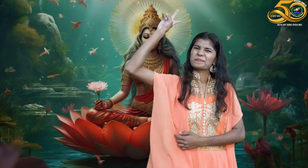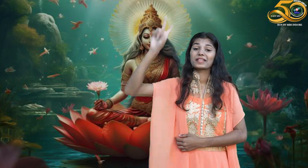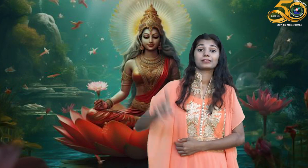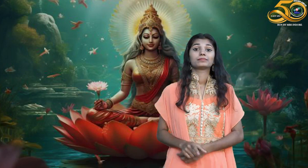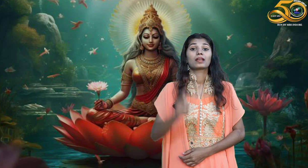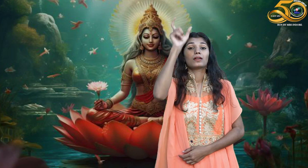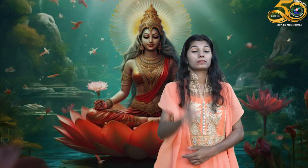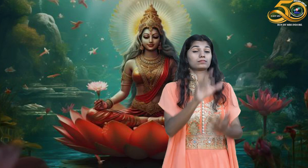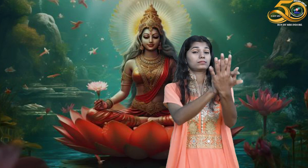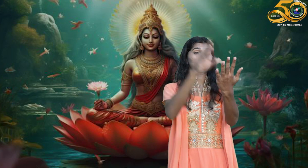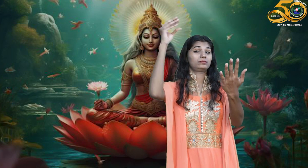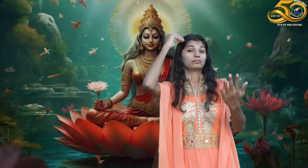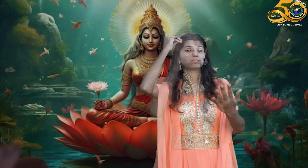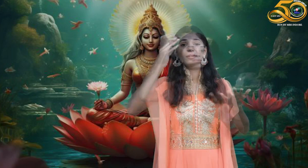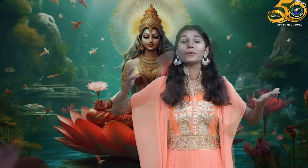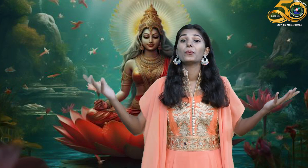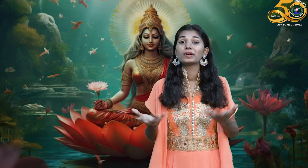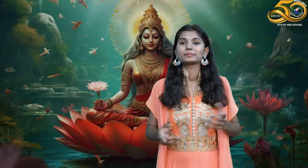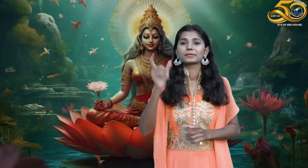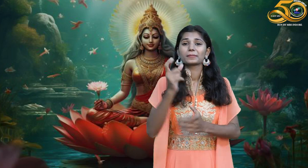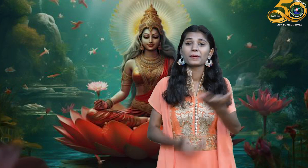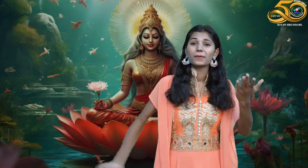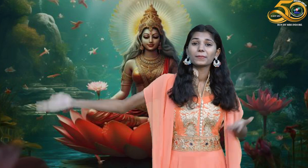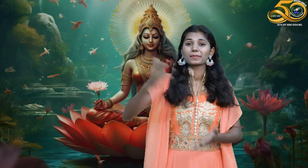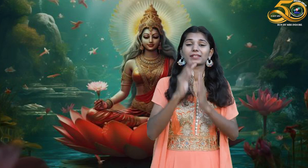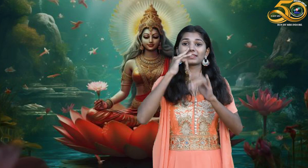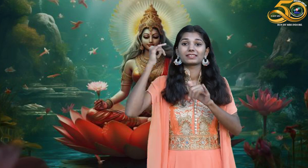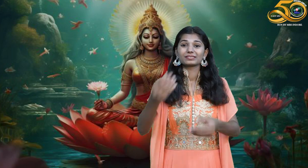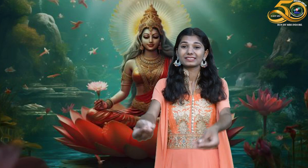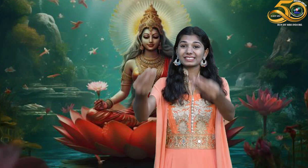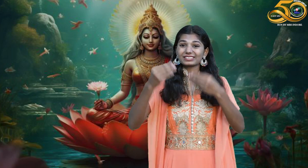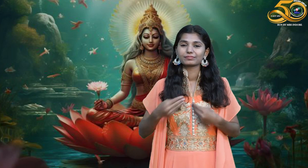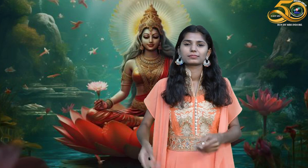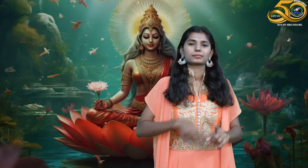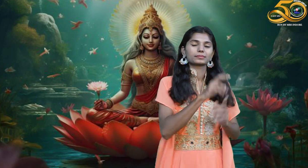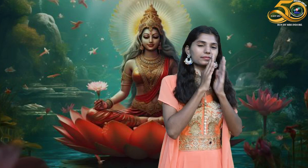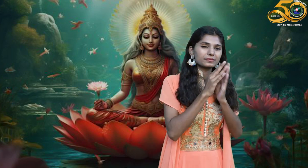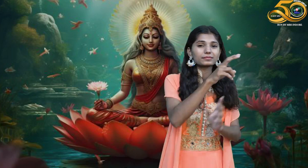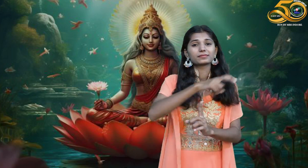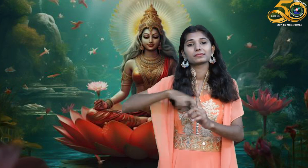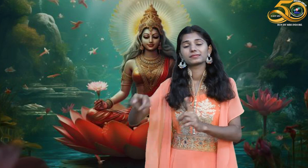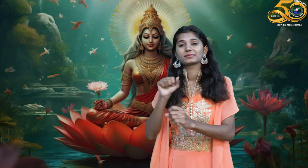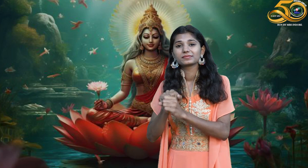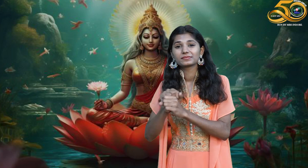कि आराधना से ही नहीं परिश्रम करने से भी असंभवकार